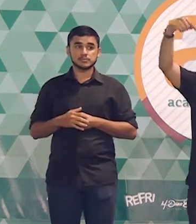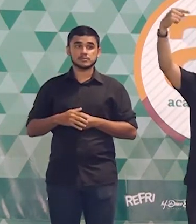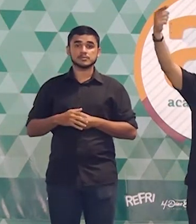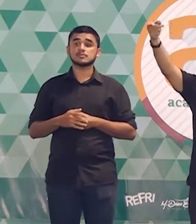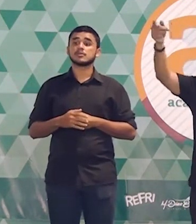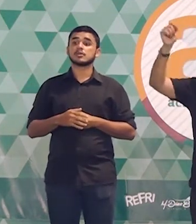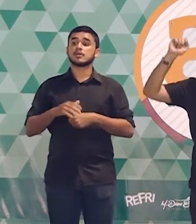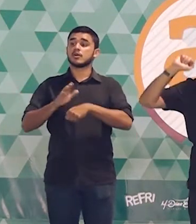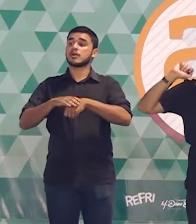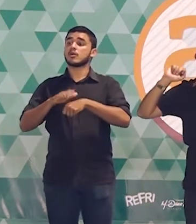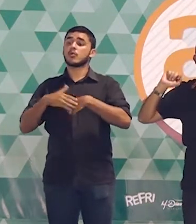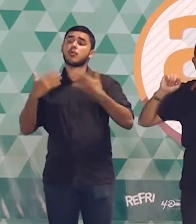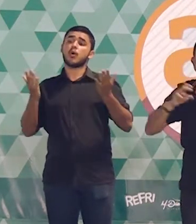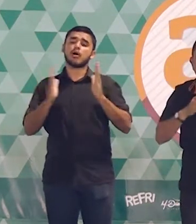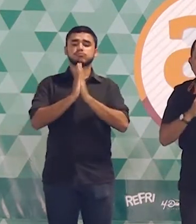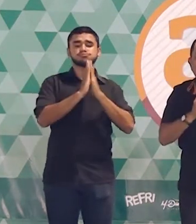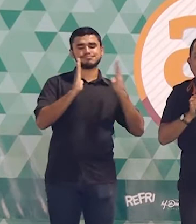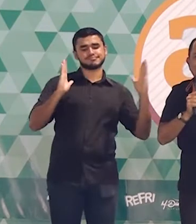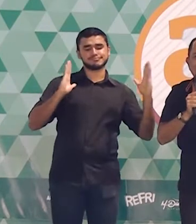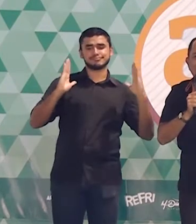você me diz a vanguarda.